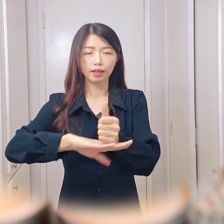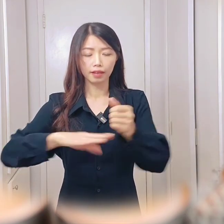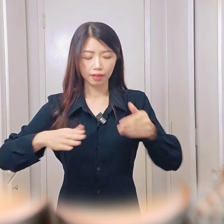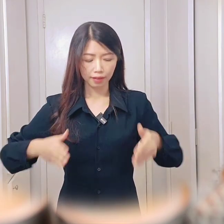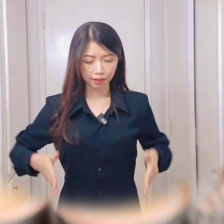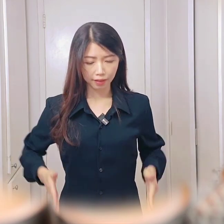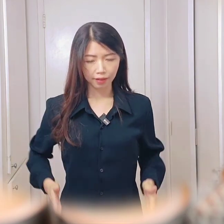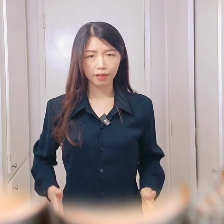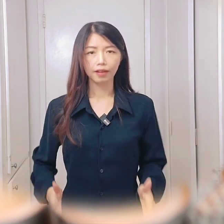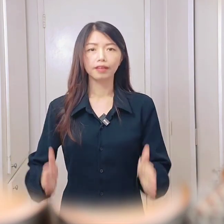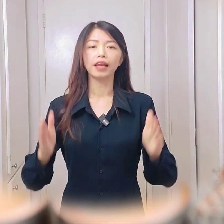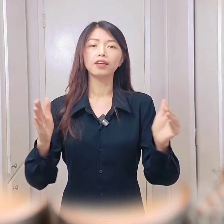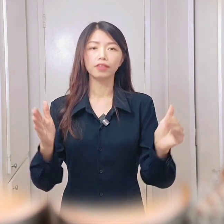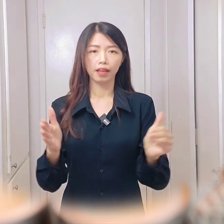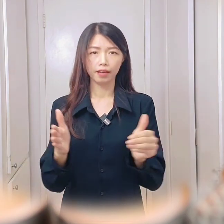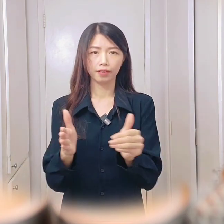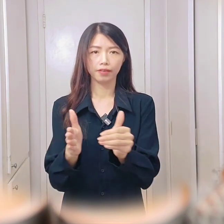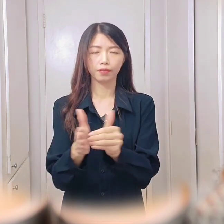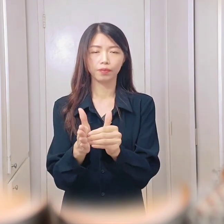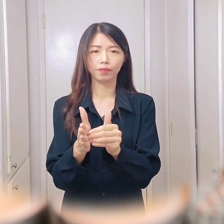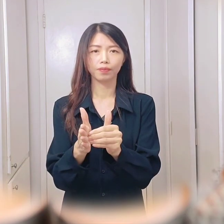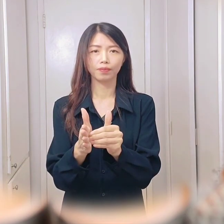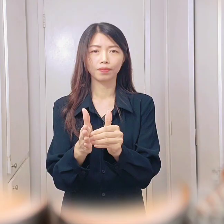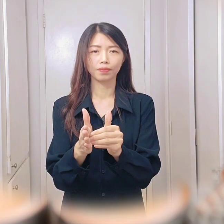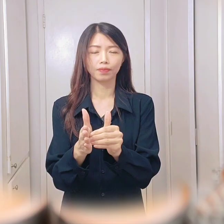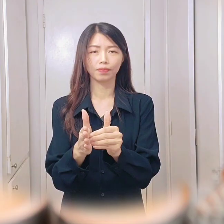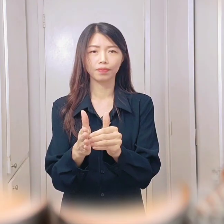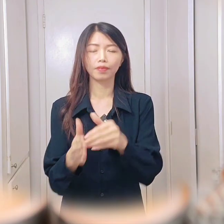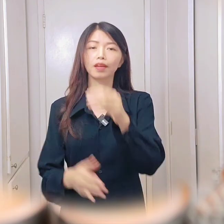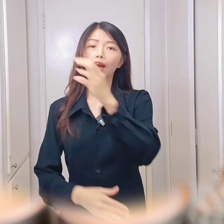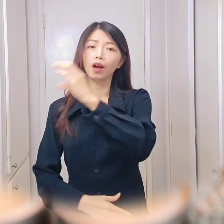왕이 나셨네.